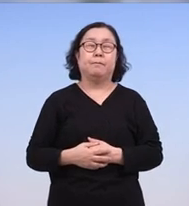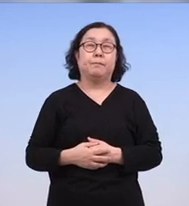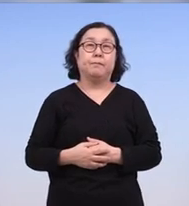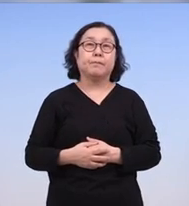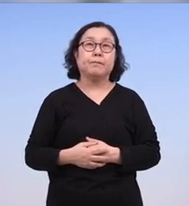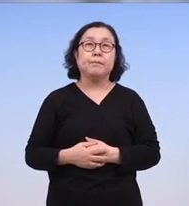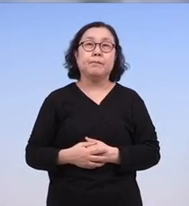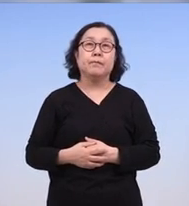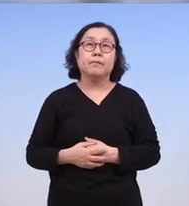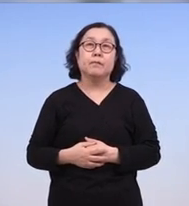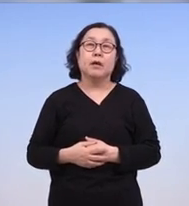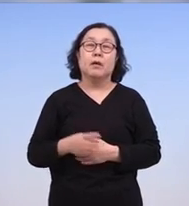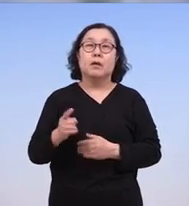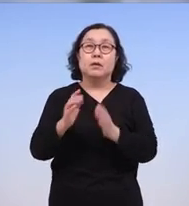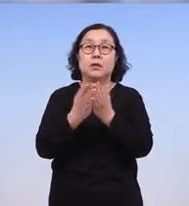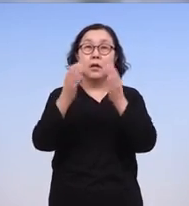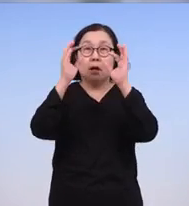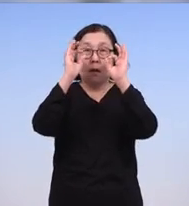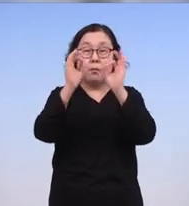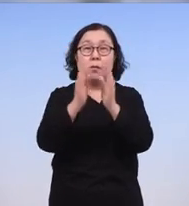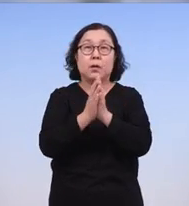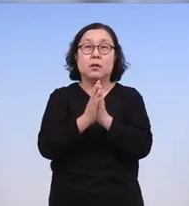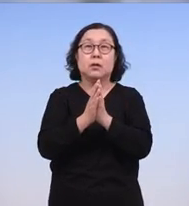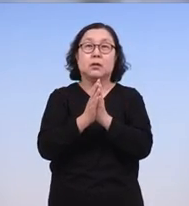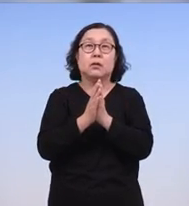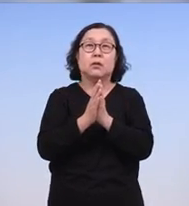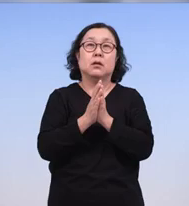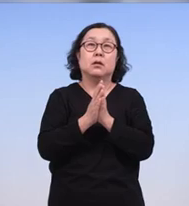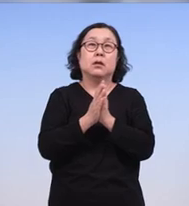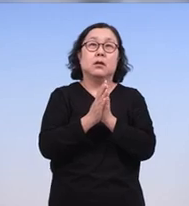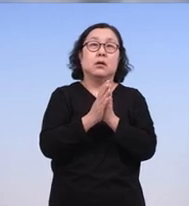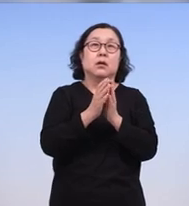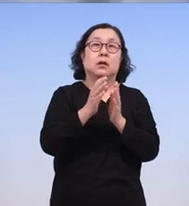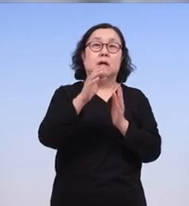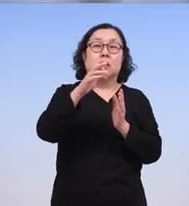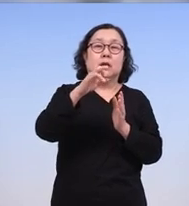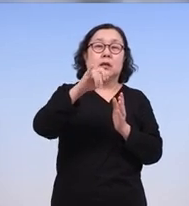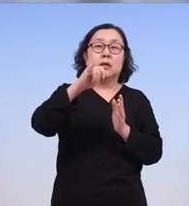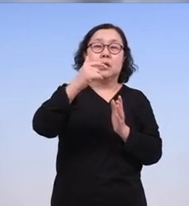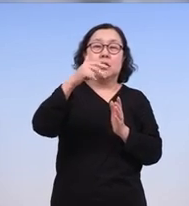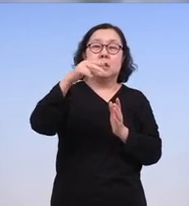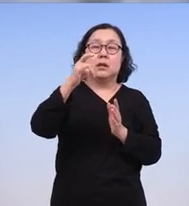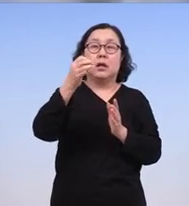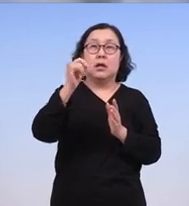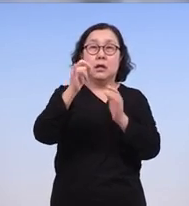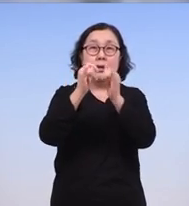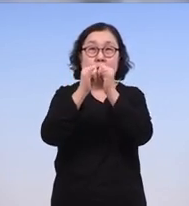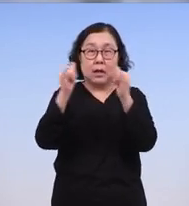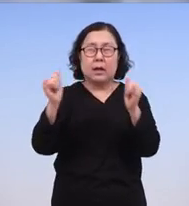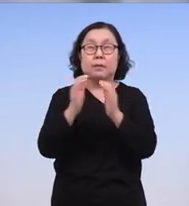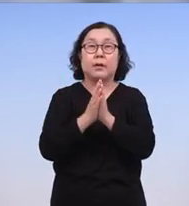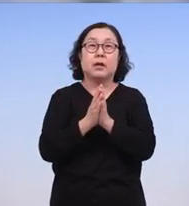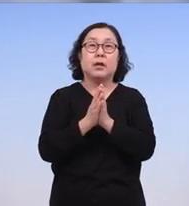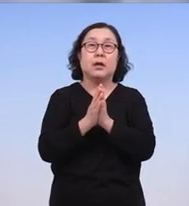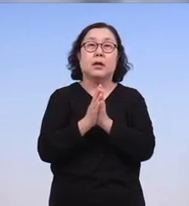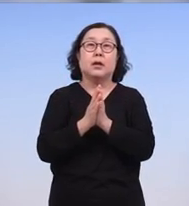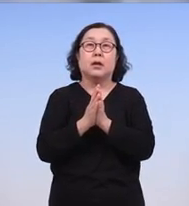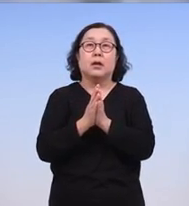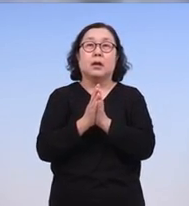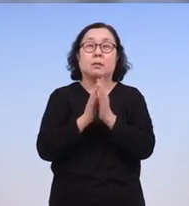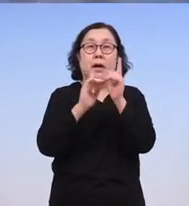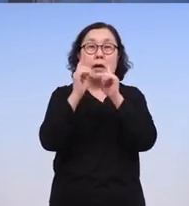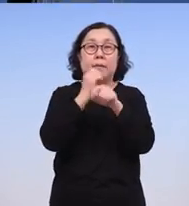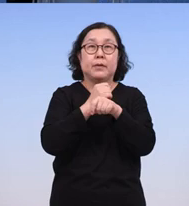겁니다. 심지어는 그 책에 보면은 알프레드 킨제, 여러분도 아시는 인물인데요, 그 사람에 대한